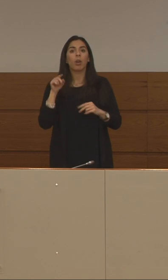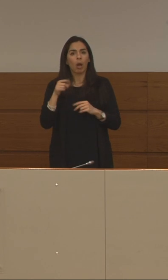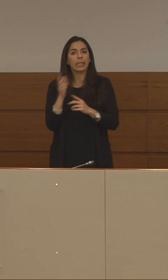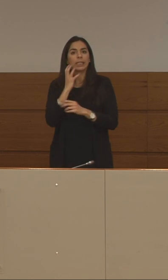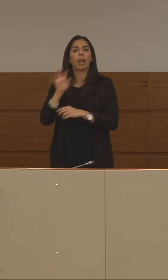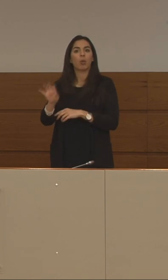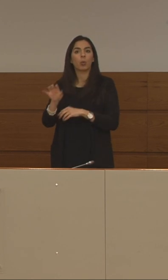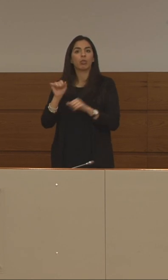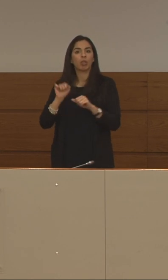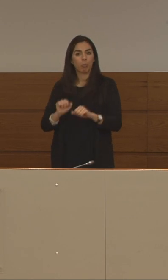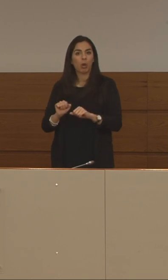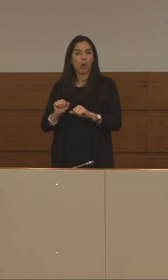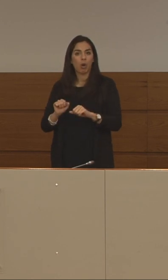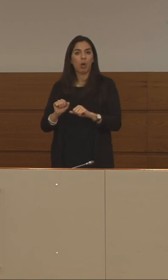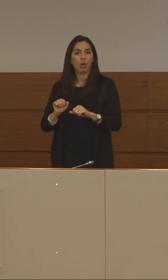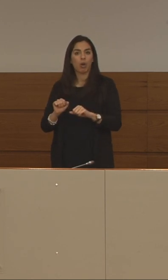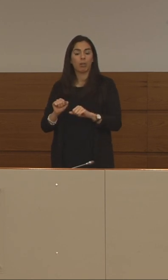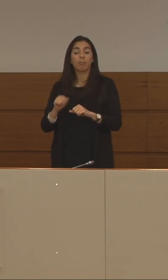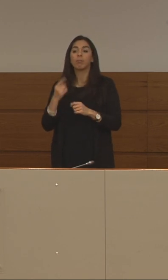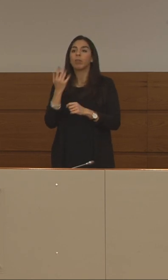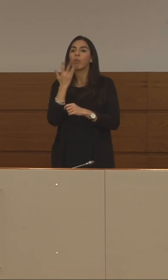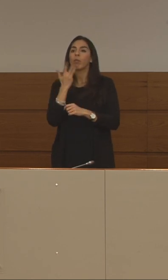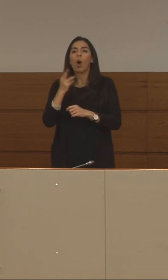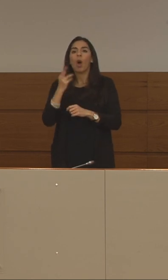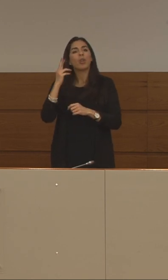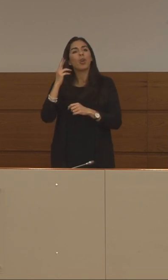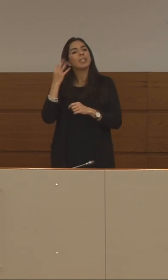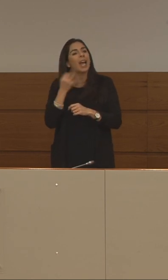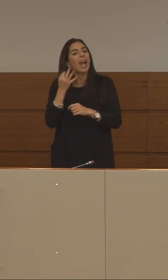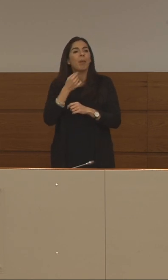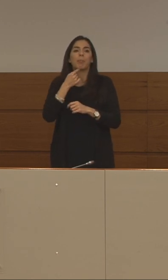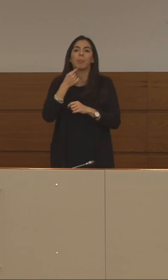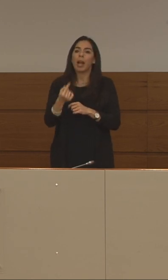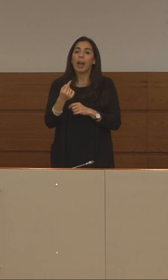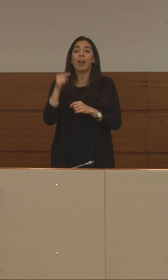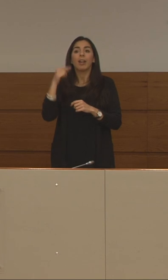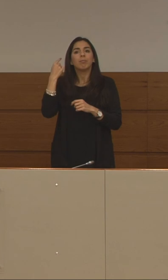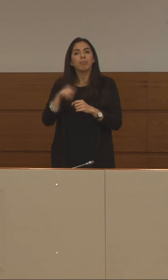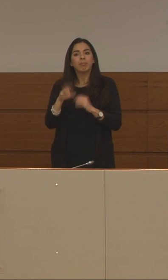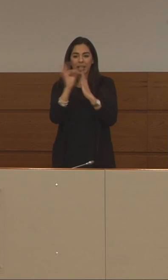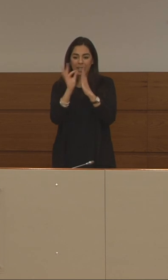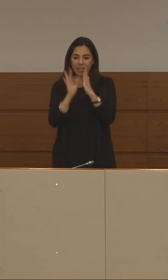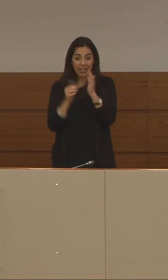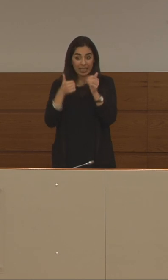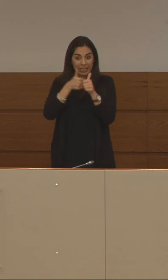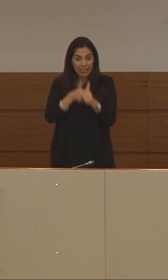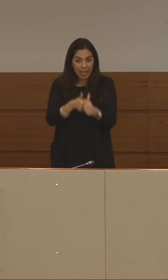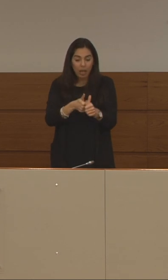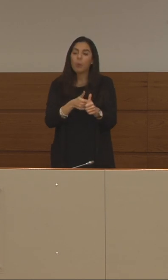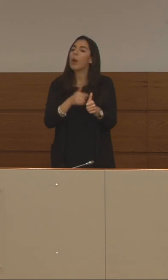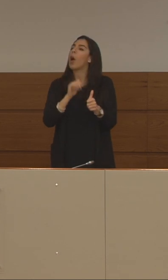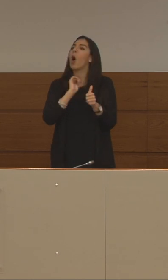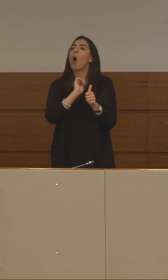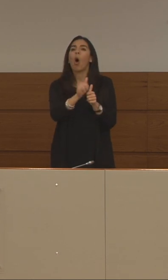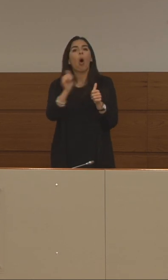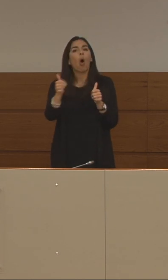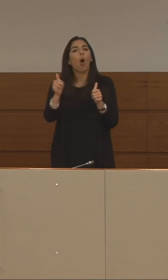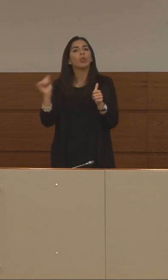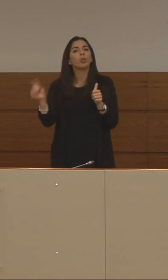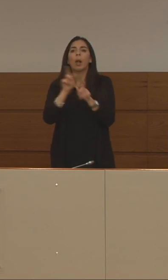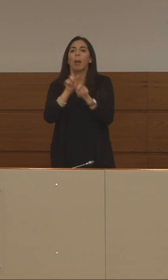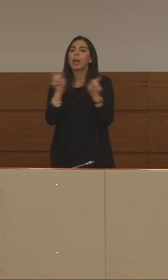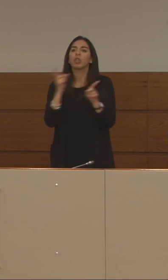denuncia ma quello che voglio ricordare che deve essere un comportamento responsabile da parte di ognuno di voi